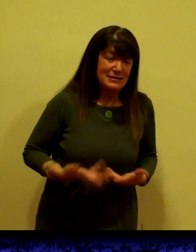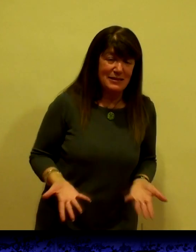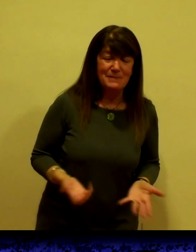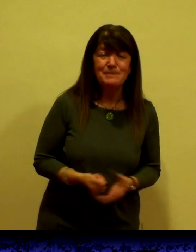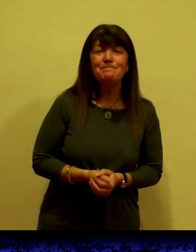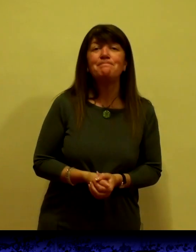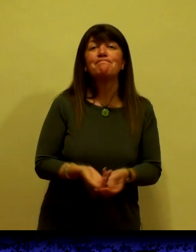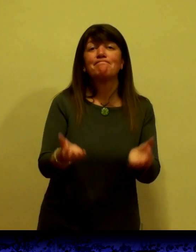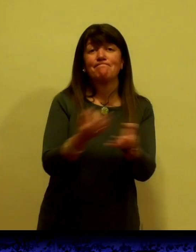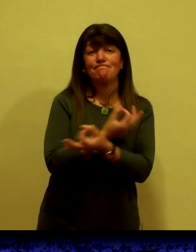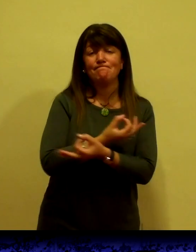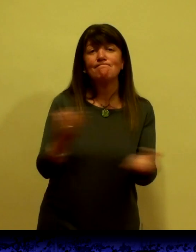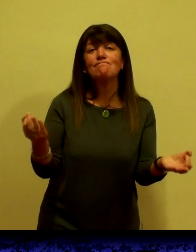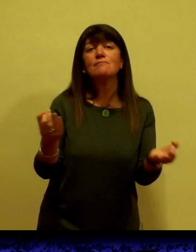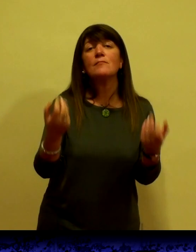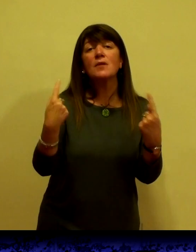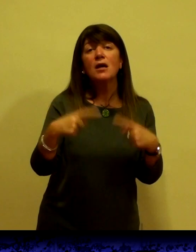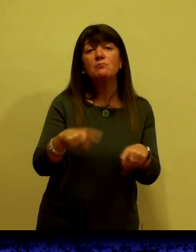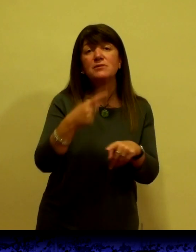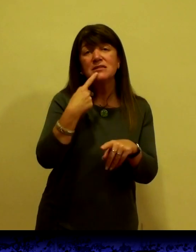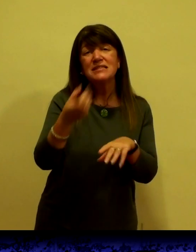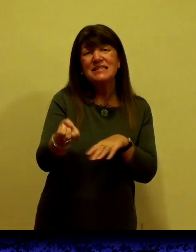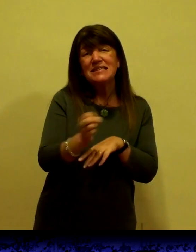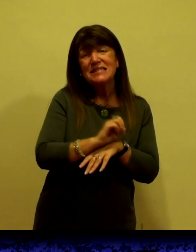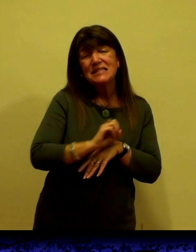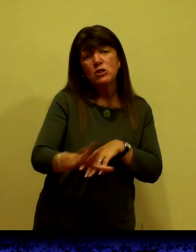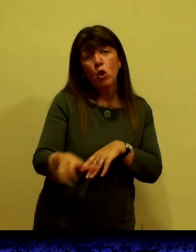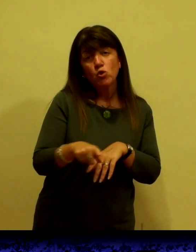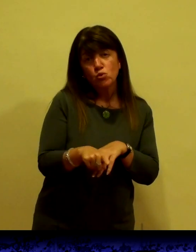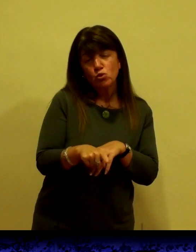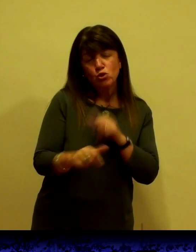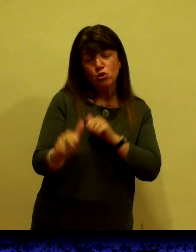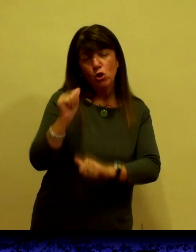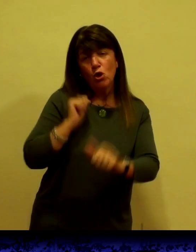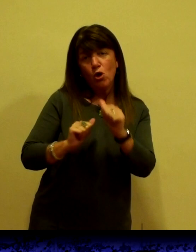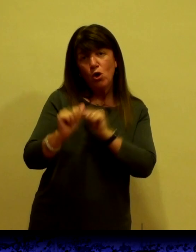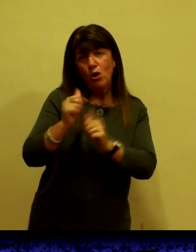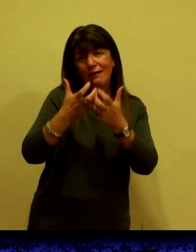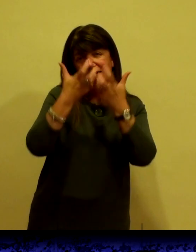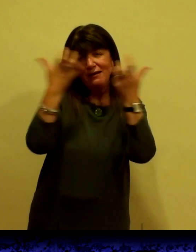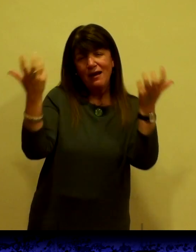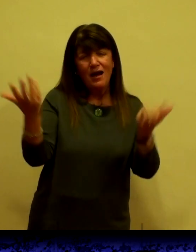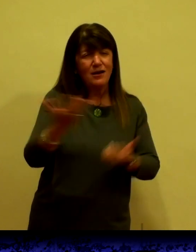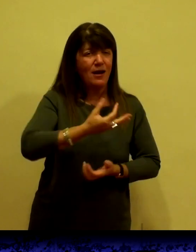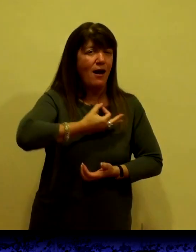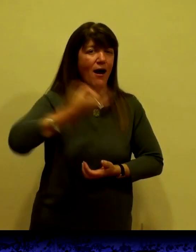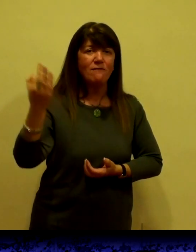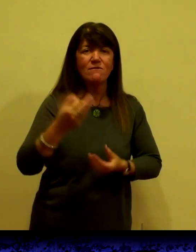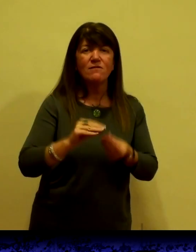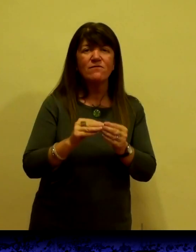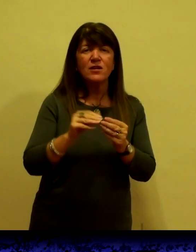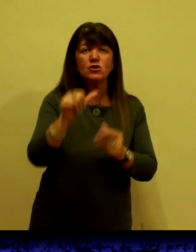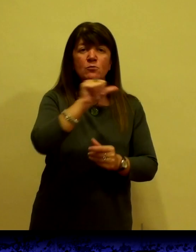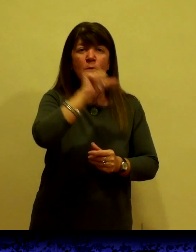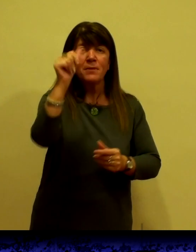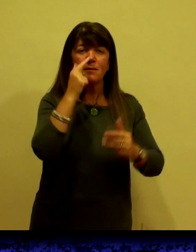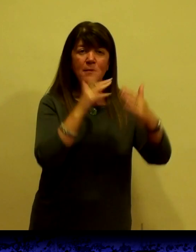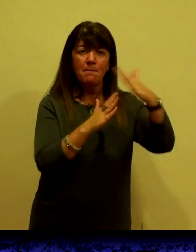Va bene, dopo questa introduzione chiarissima, perfetta, oserei dire, facciamo la prima pausa e